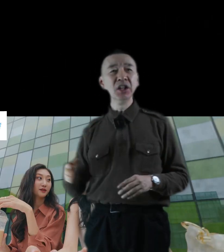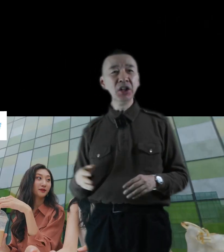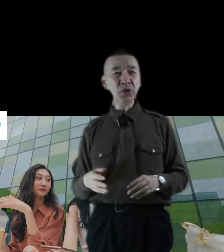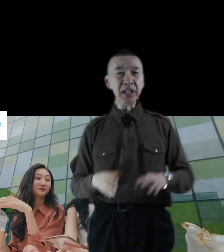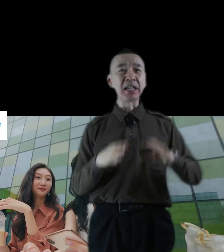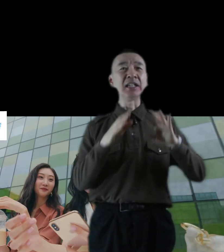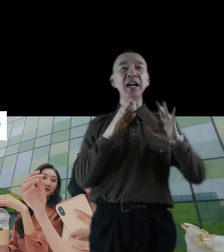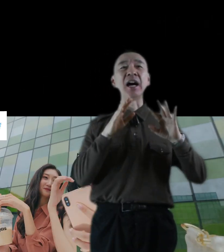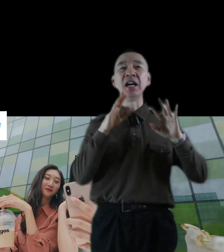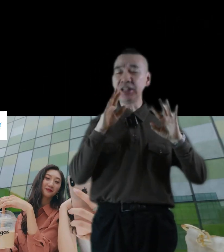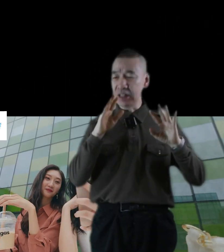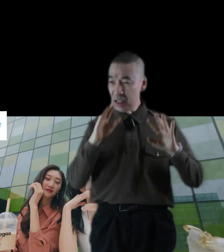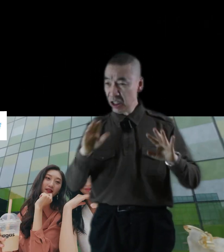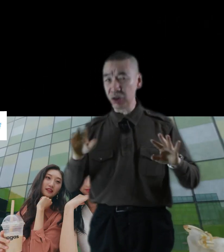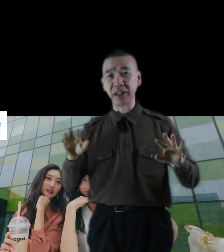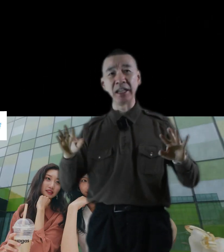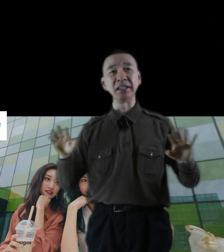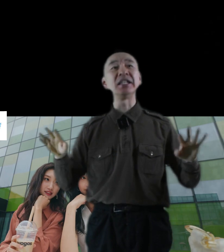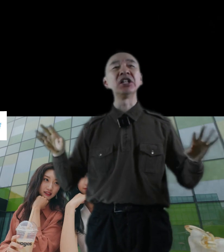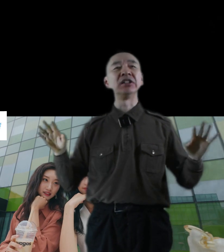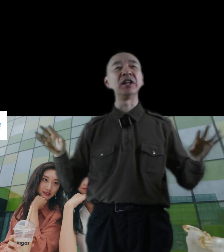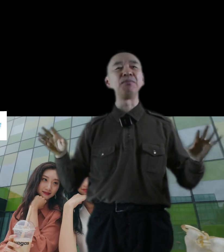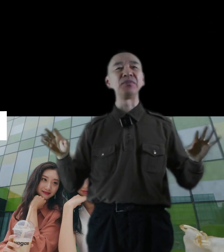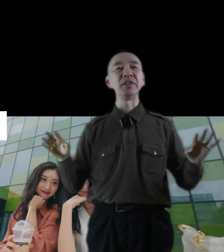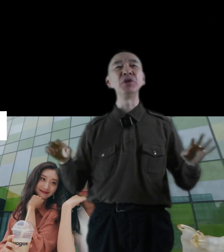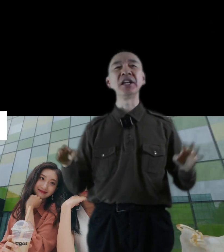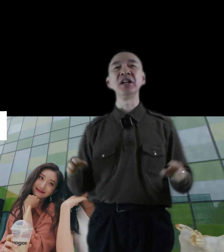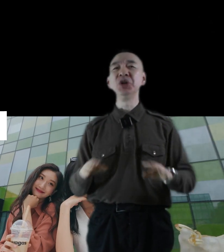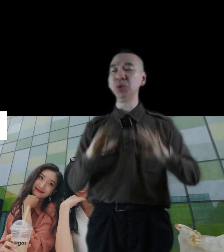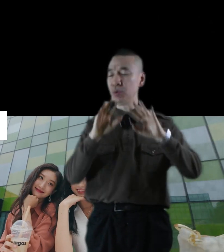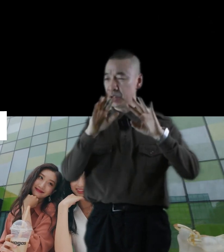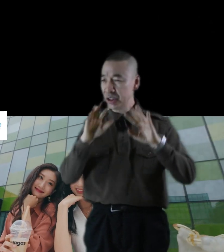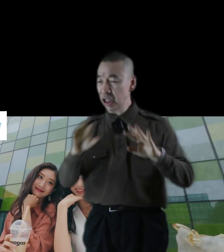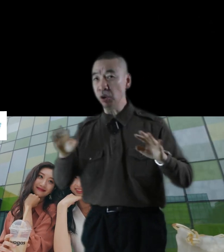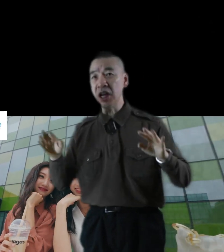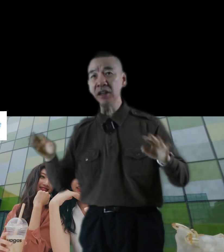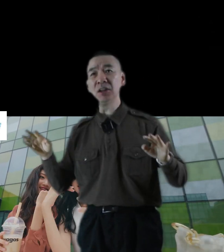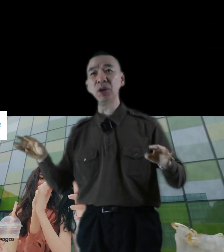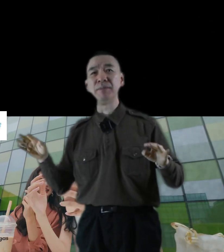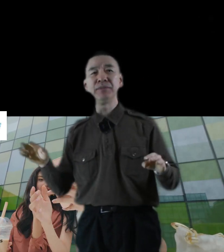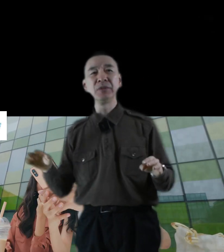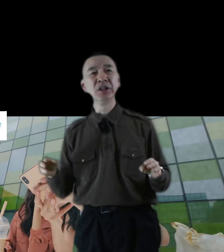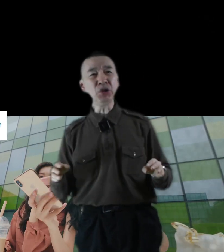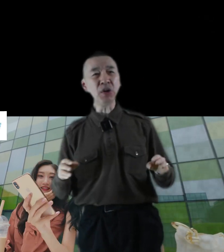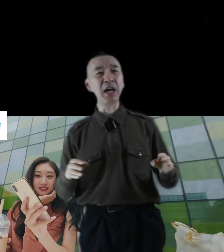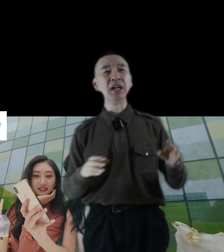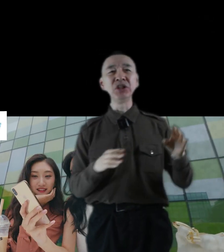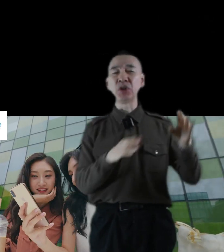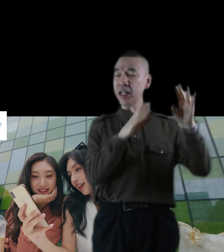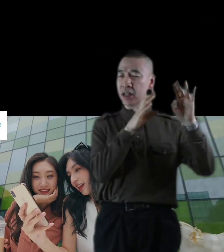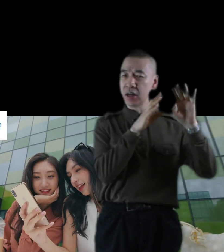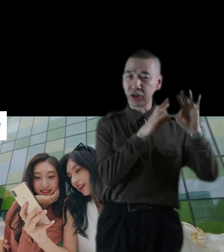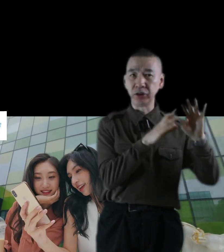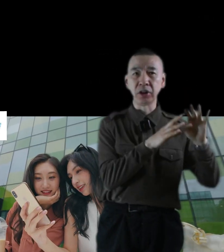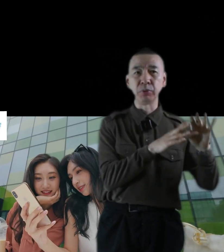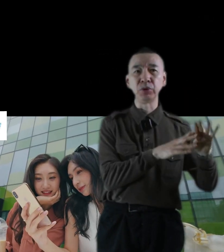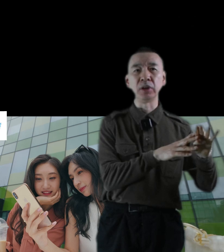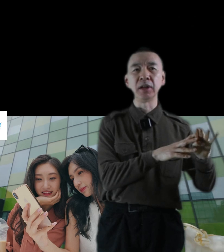说这个奶茶店啊是19年进程的那目前呢处于招商阶段据说啊有些店呢今天是不错的